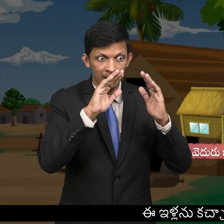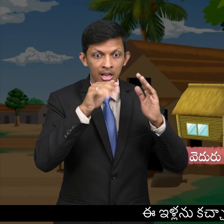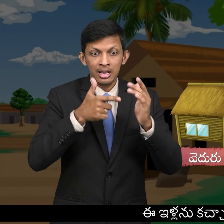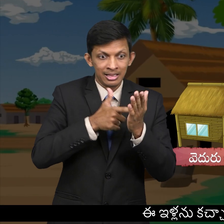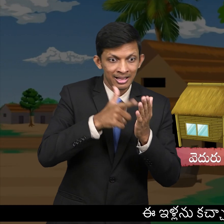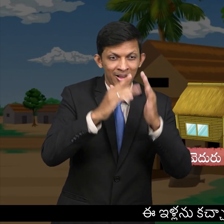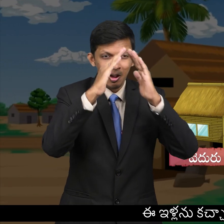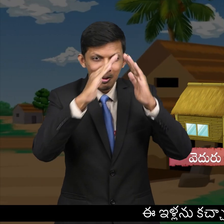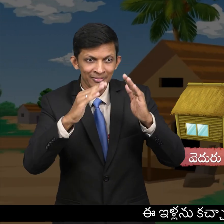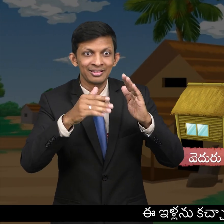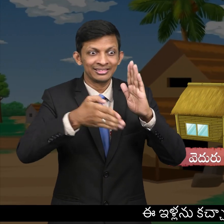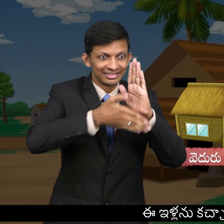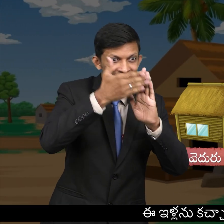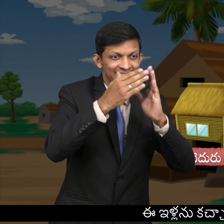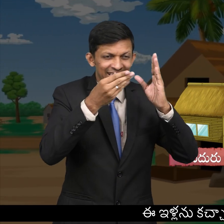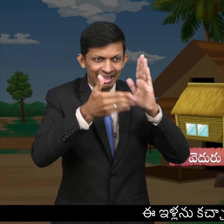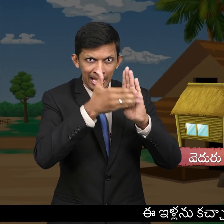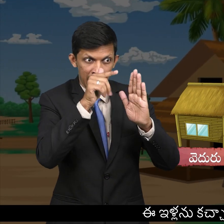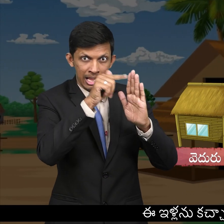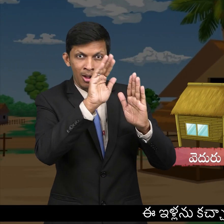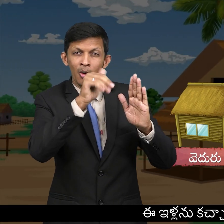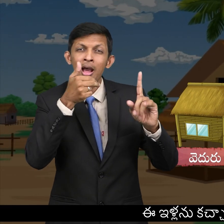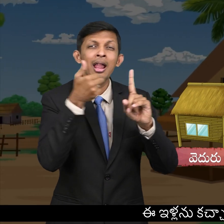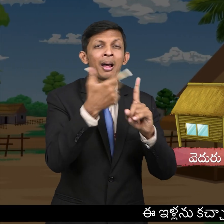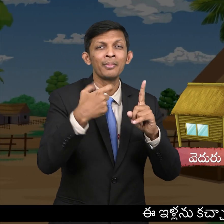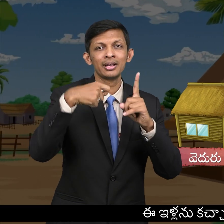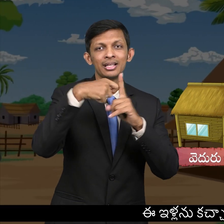ఈ ఇళ్లను కచ్చా ఇళ్ళు అని పిలుస్తారు.